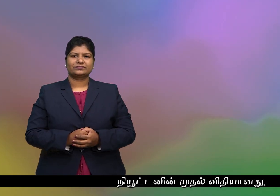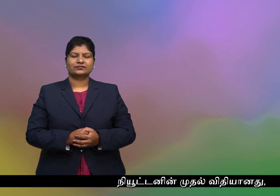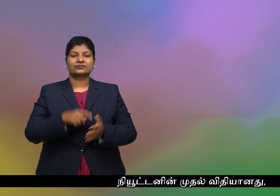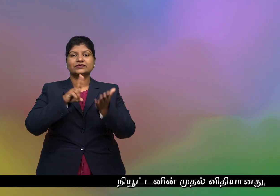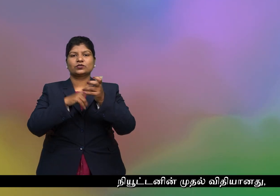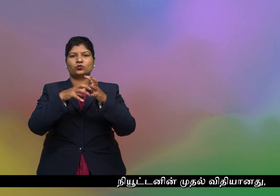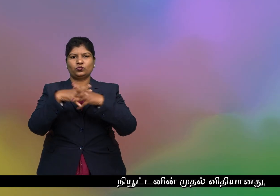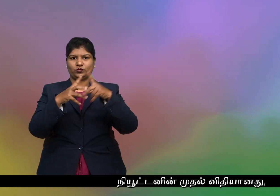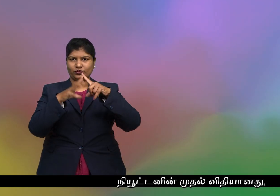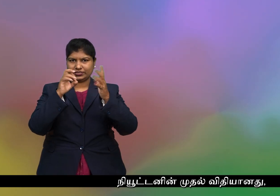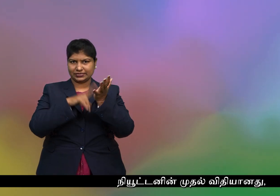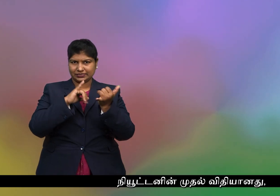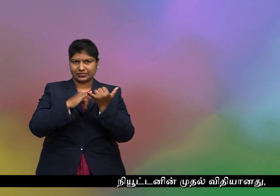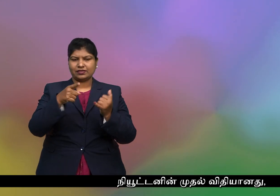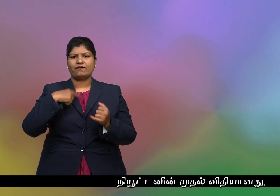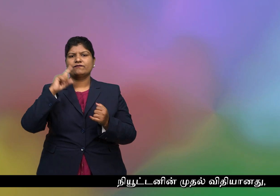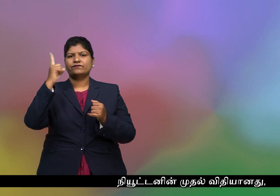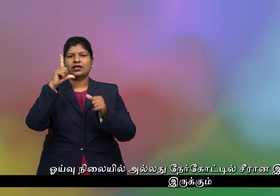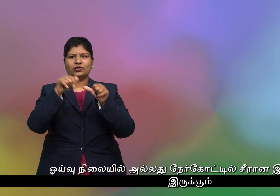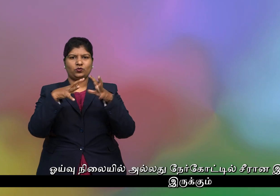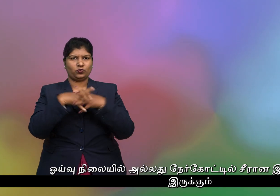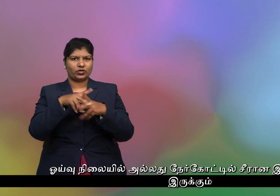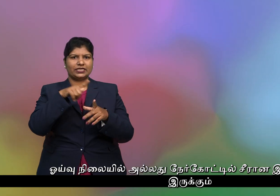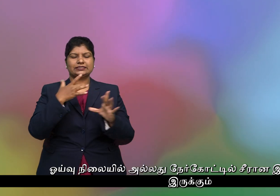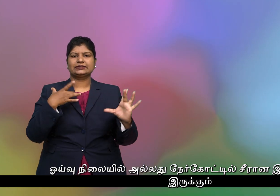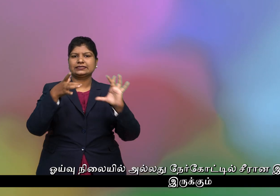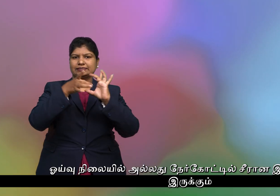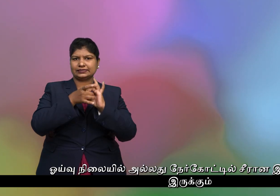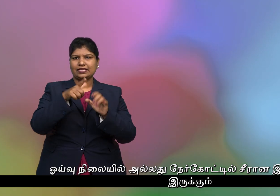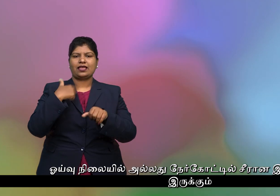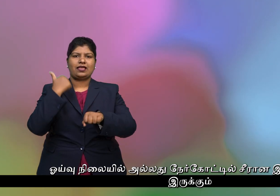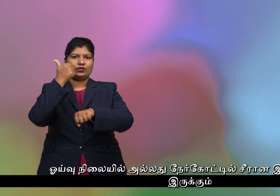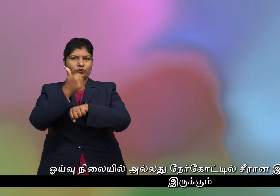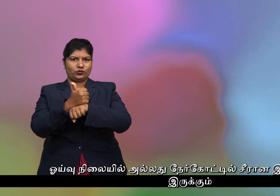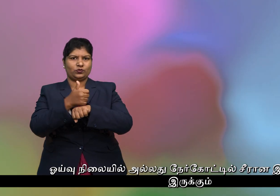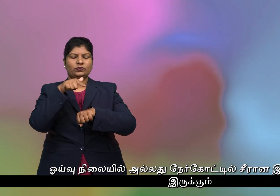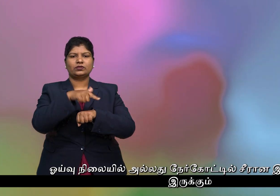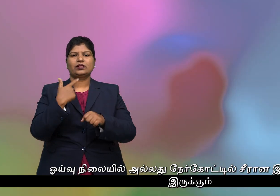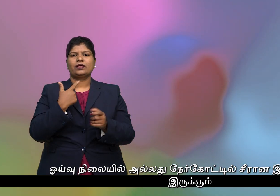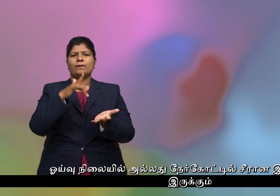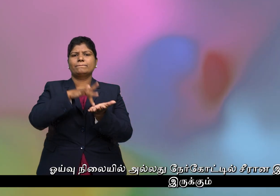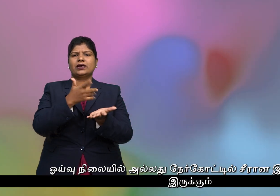நியூட்டனின் முதல் விதியானது ஓய்வு நிலையில் அல்லது நேர்கோட்டில் சீரான இயக்கத்தில்